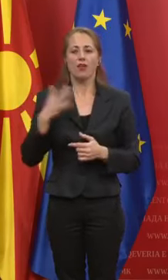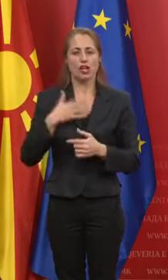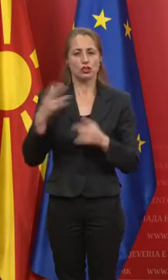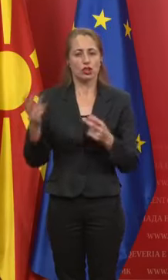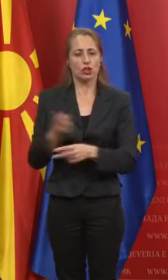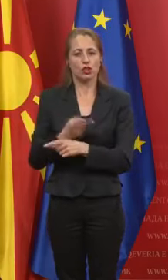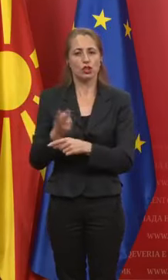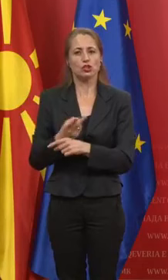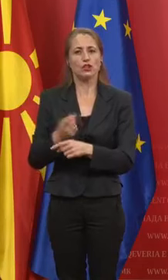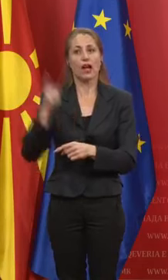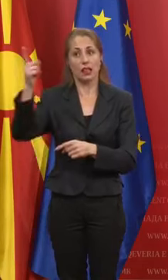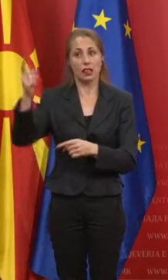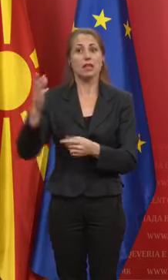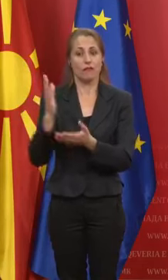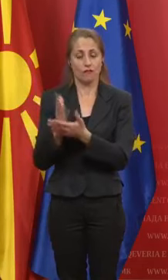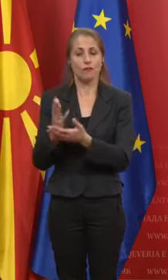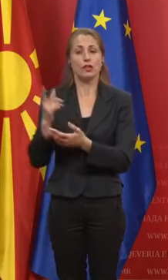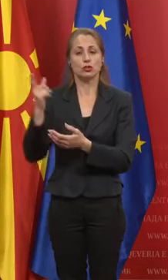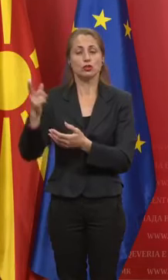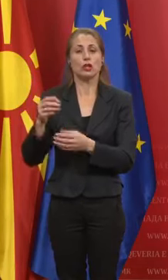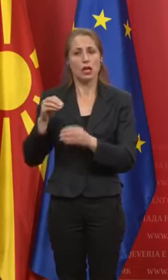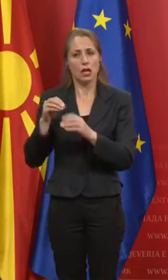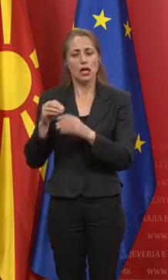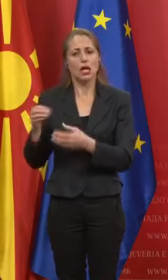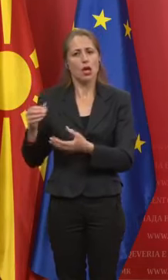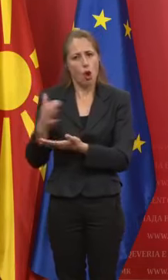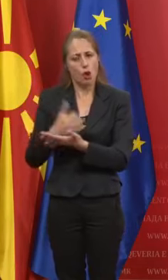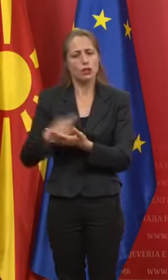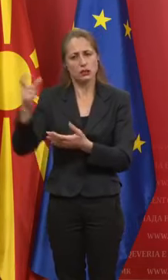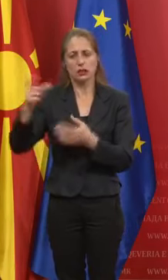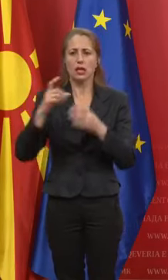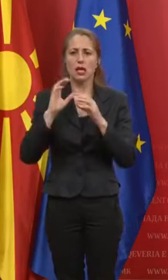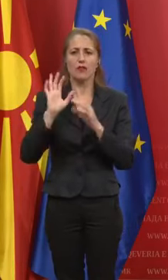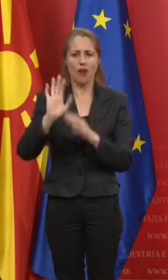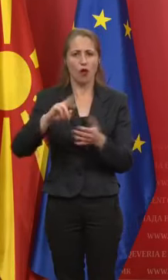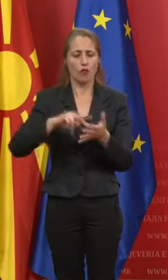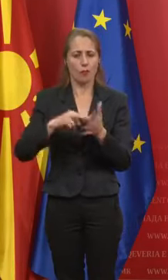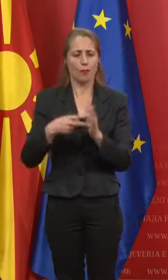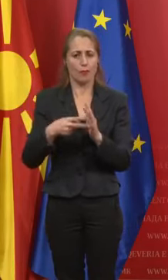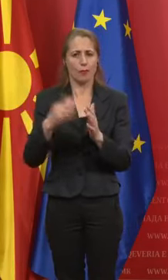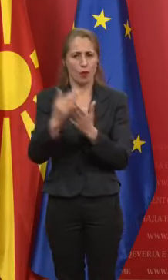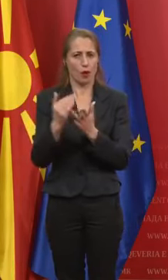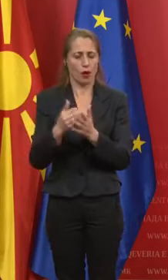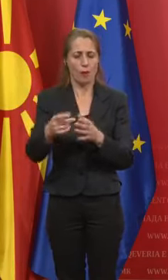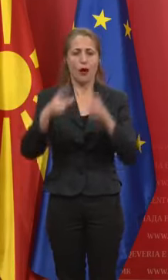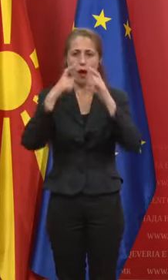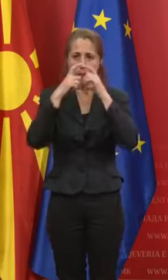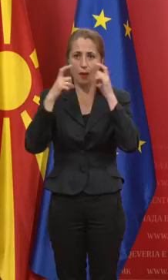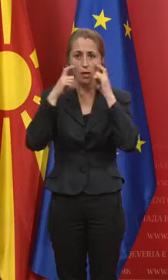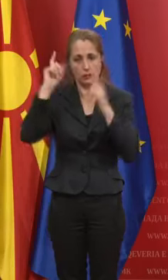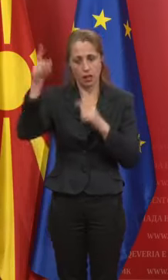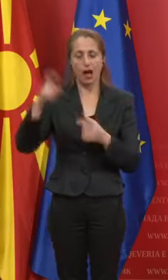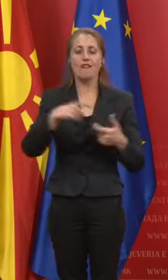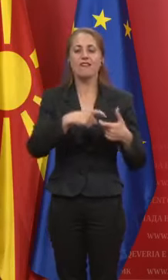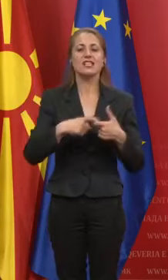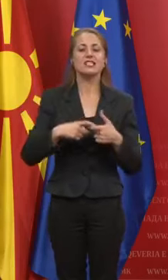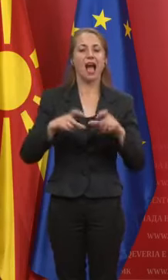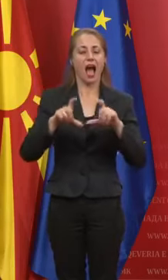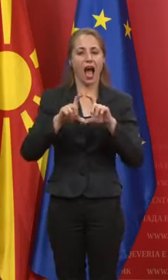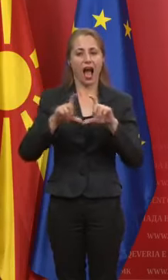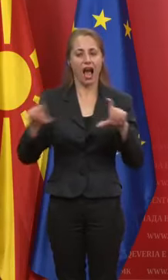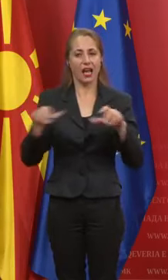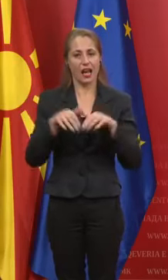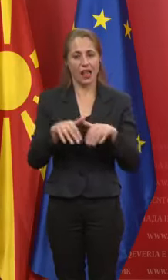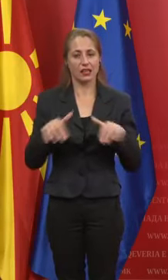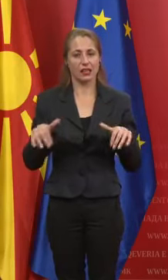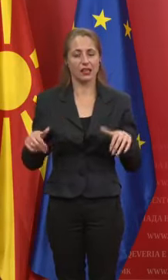Јапонија го имплементира и практично секој носи маска насекаде. Во однос на градинките, ние сме сведоци